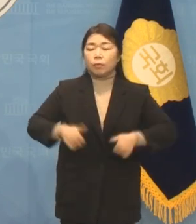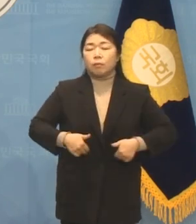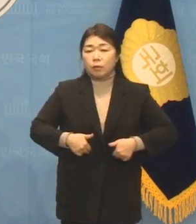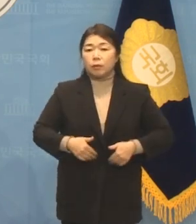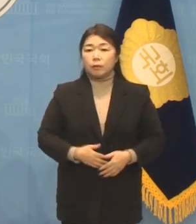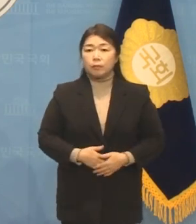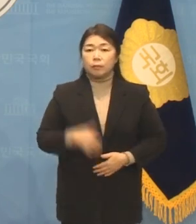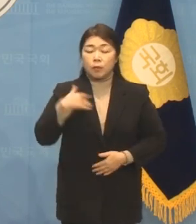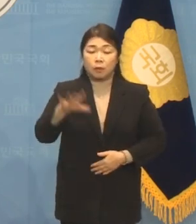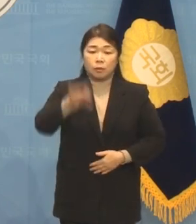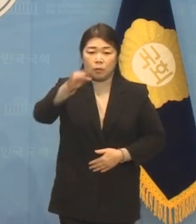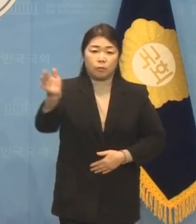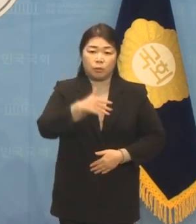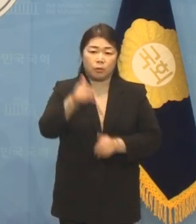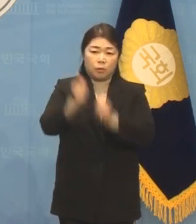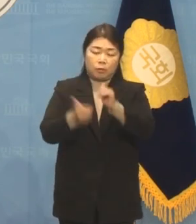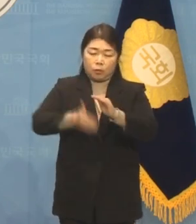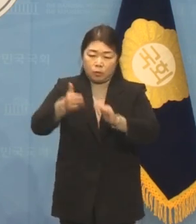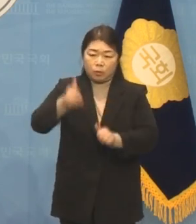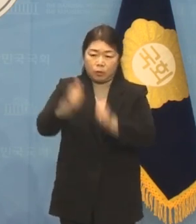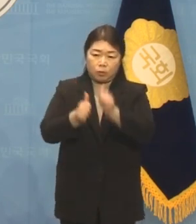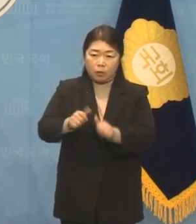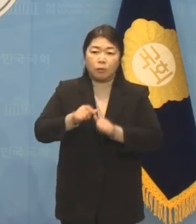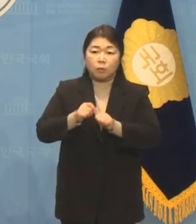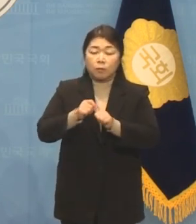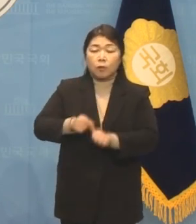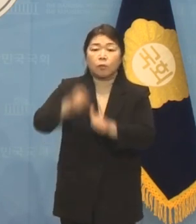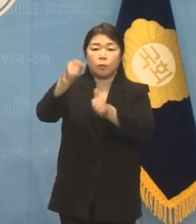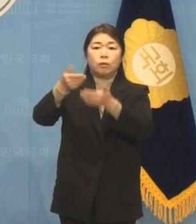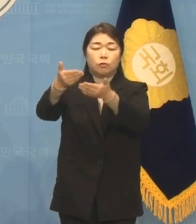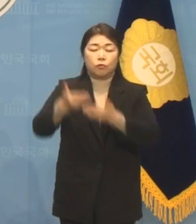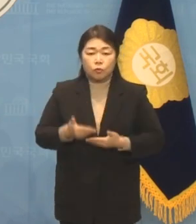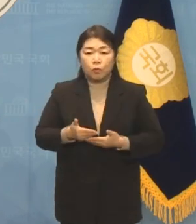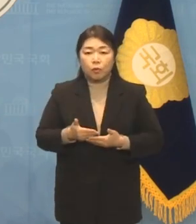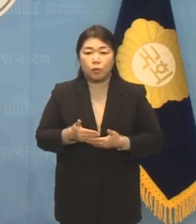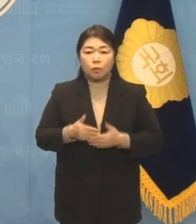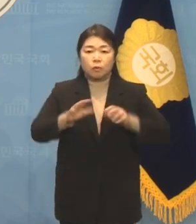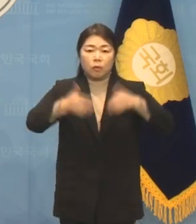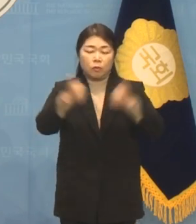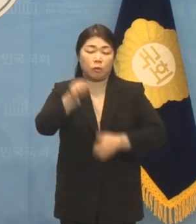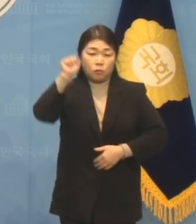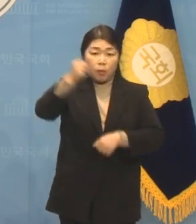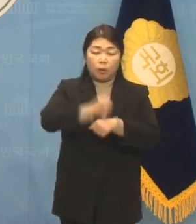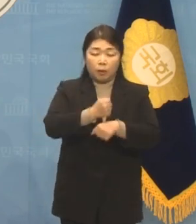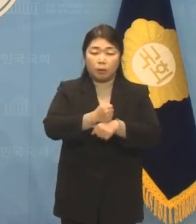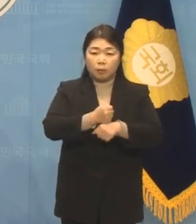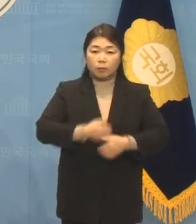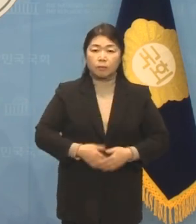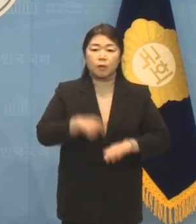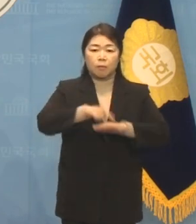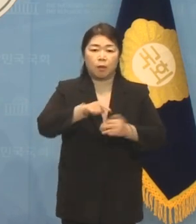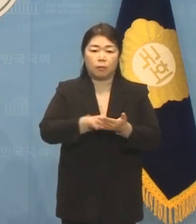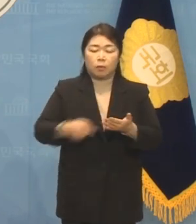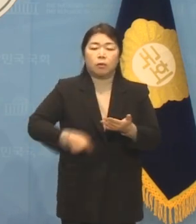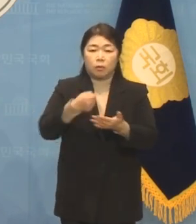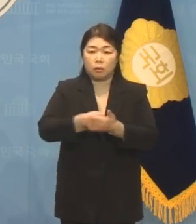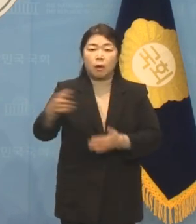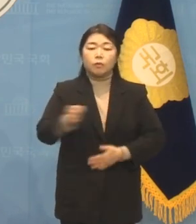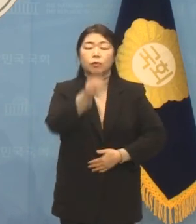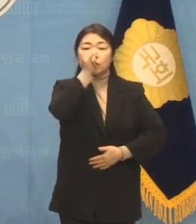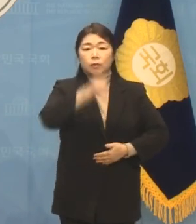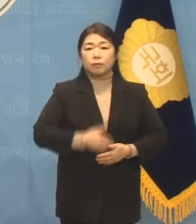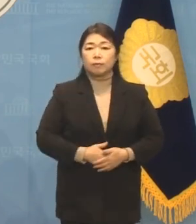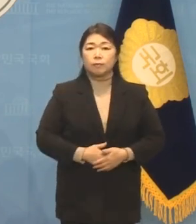통해 당원들과 종로 구민들의 선택을 받을 각오로 출마했습니다. 당의 주인은